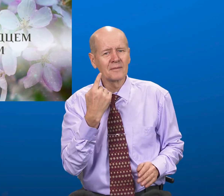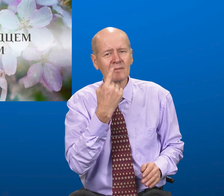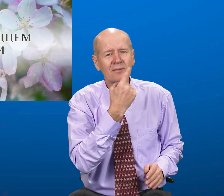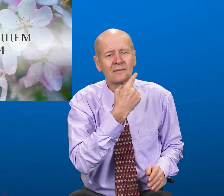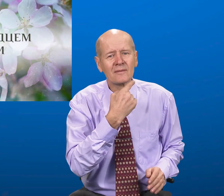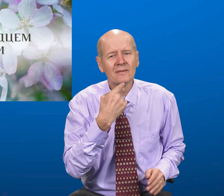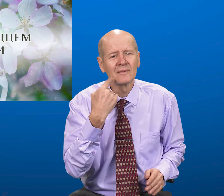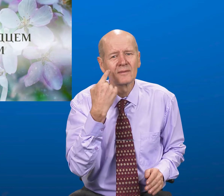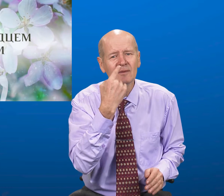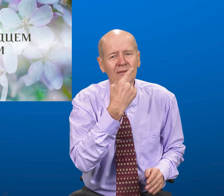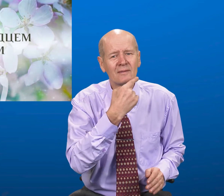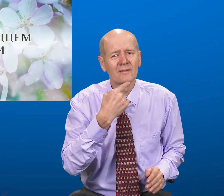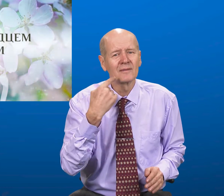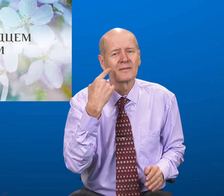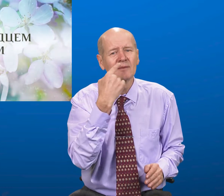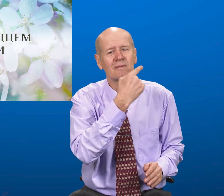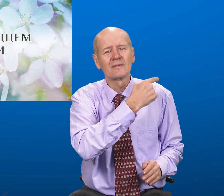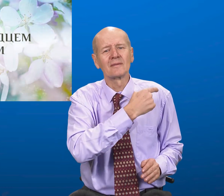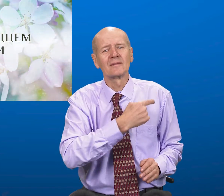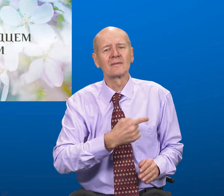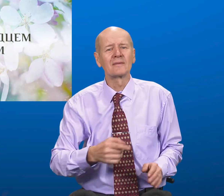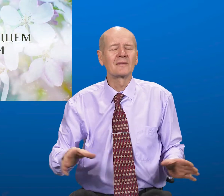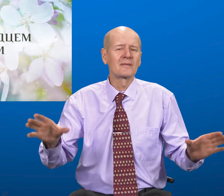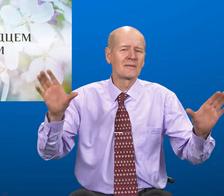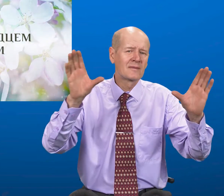святой. Славлю сердцем и